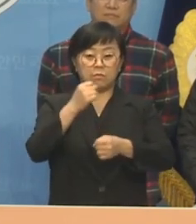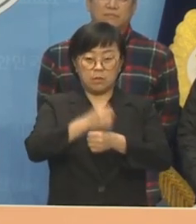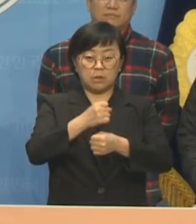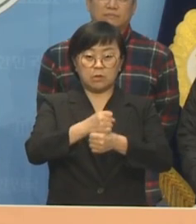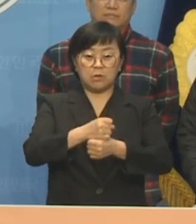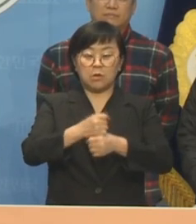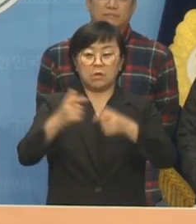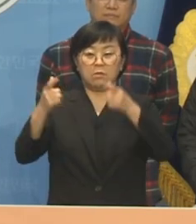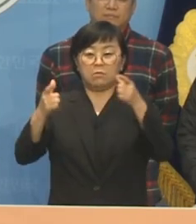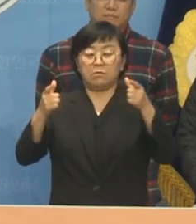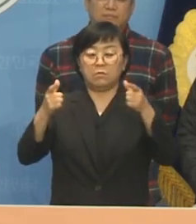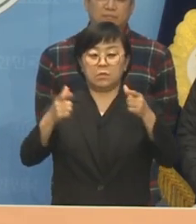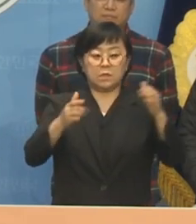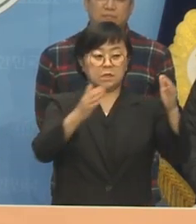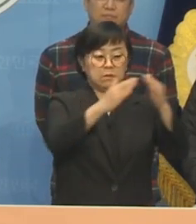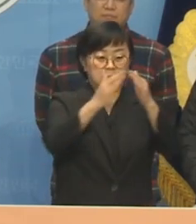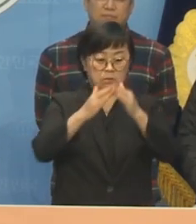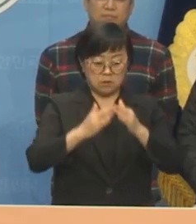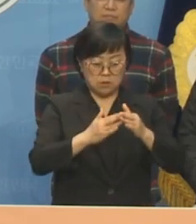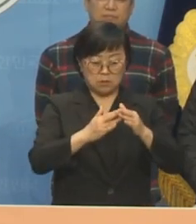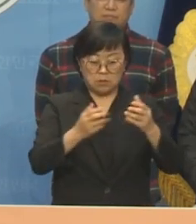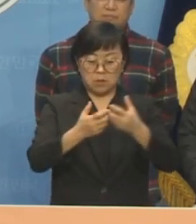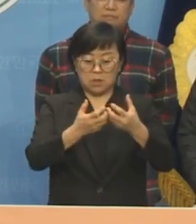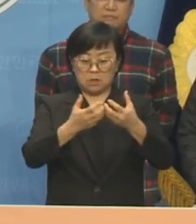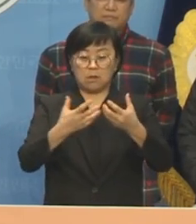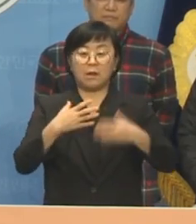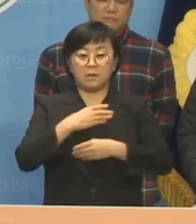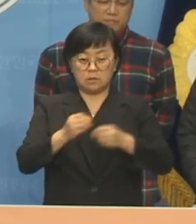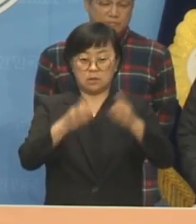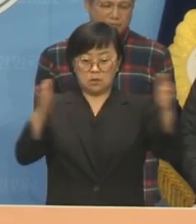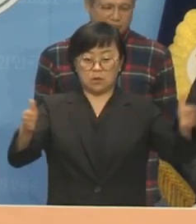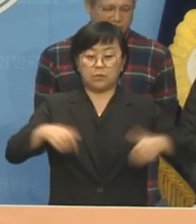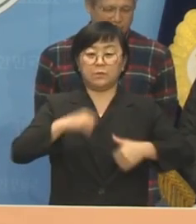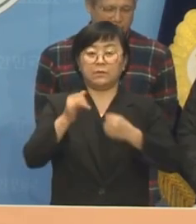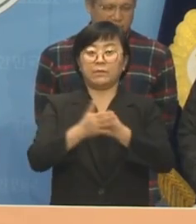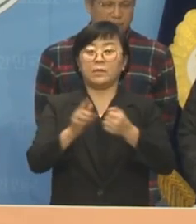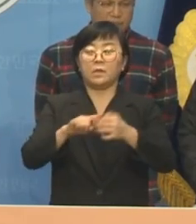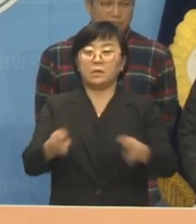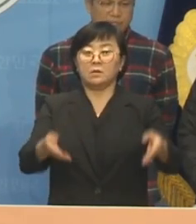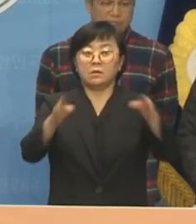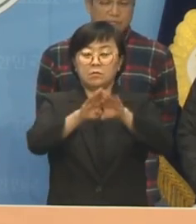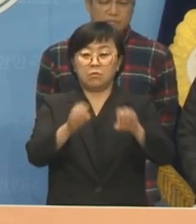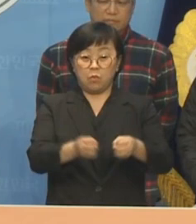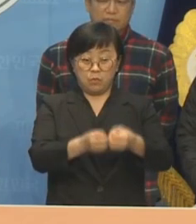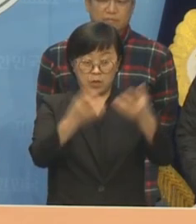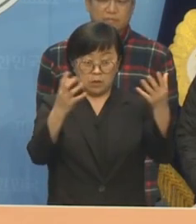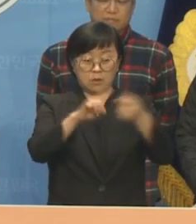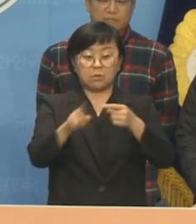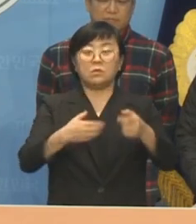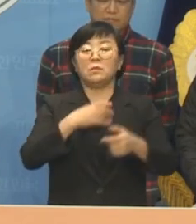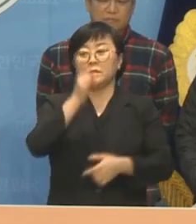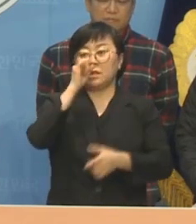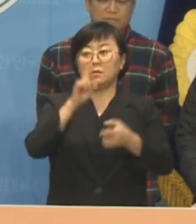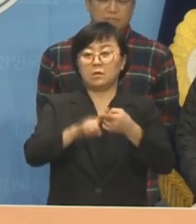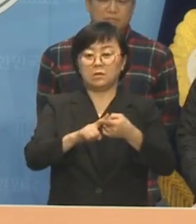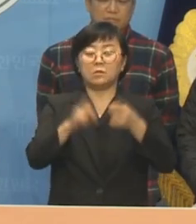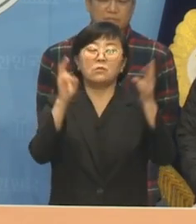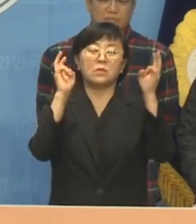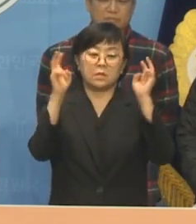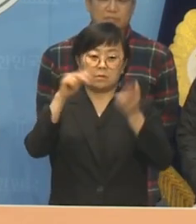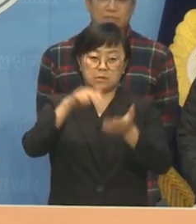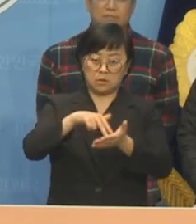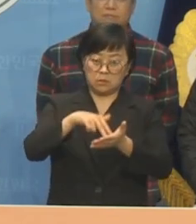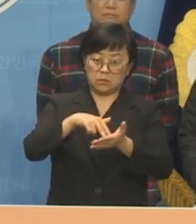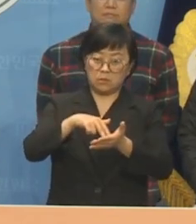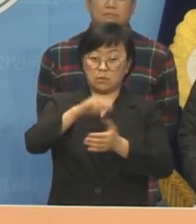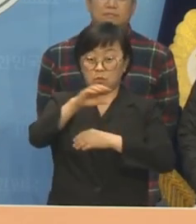민가와의 안전거리를 최대 확보라고 적시되어 있습니다. 이는 이 시설이 폭발과 화재 등의 위험이 있다는 것을 업체 스스로